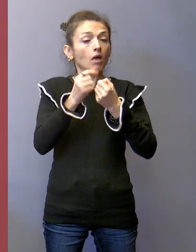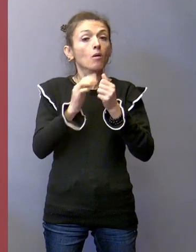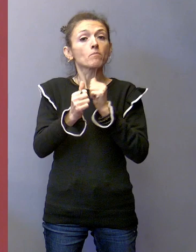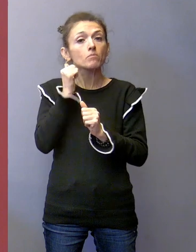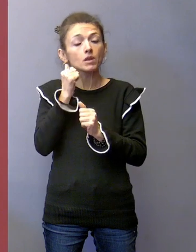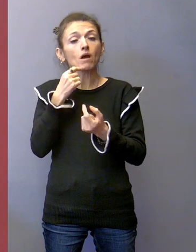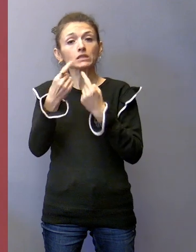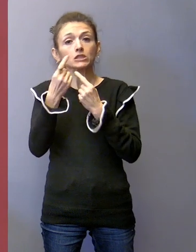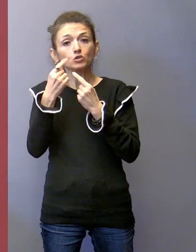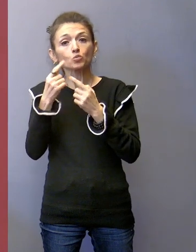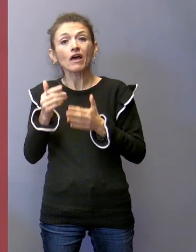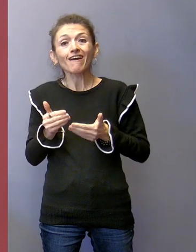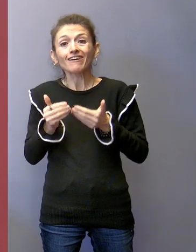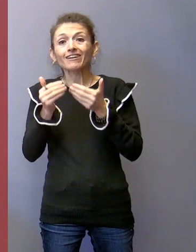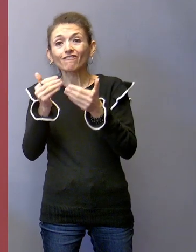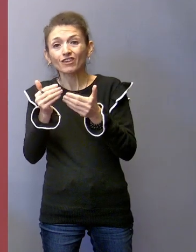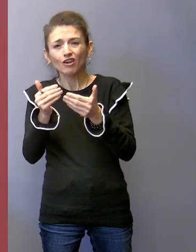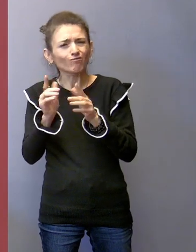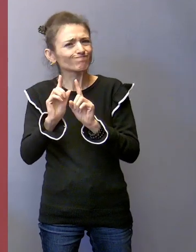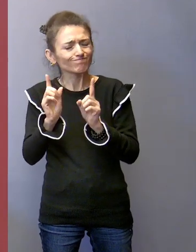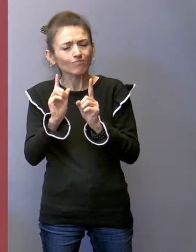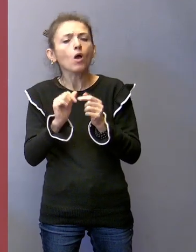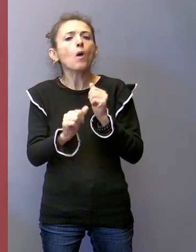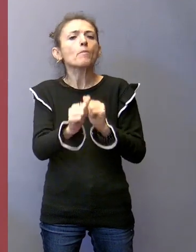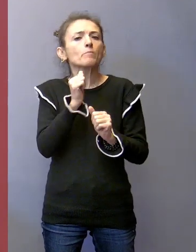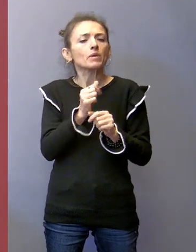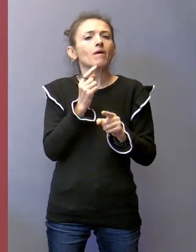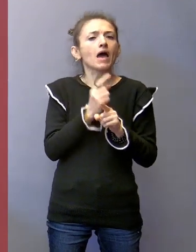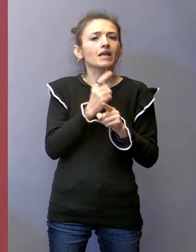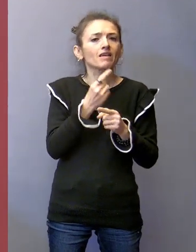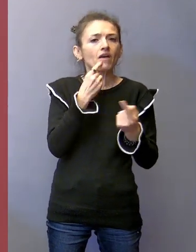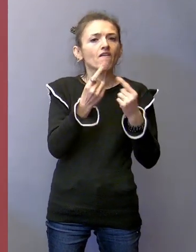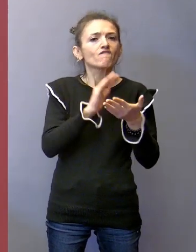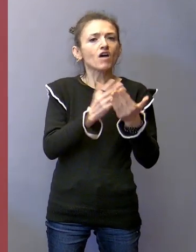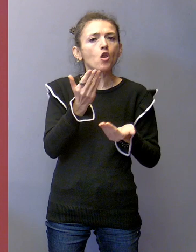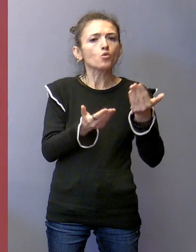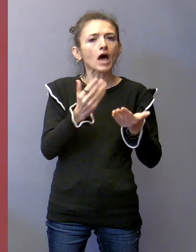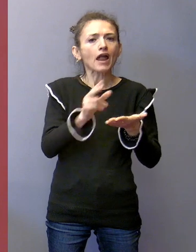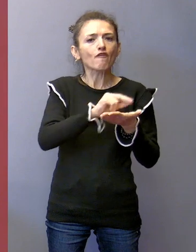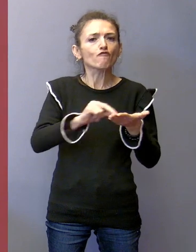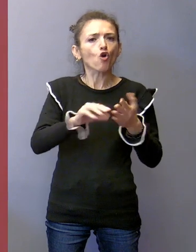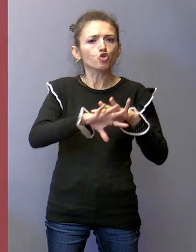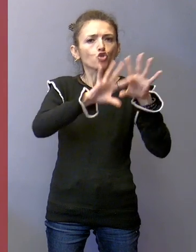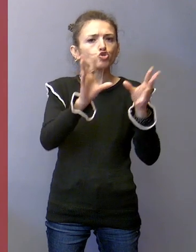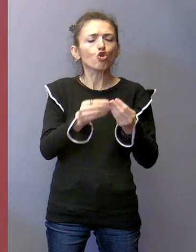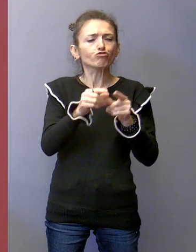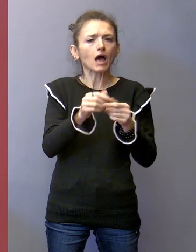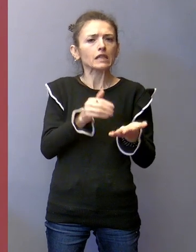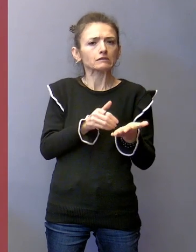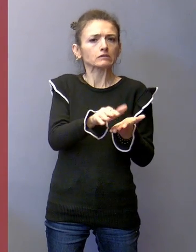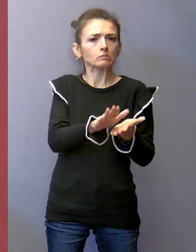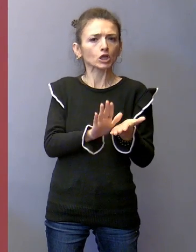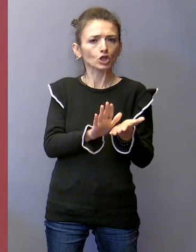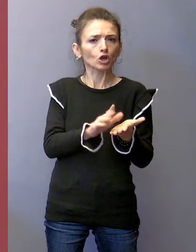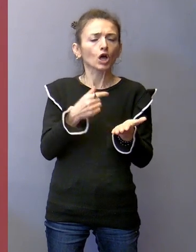mentre si dovrebbe trattare prima la non passaggio al volto della questione del tucur diciamo così quindi il